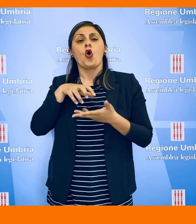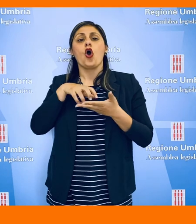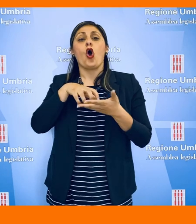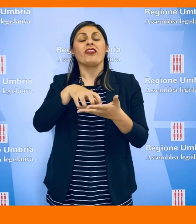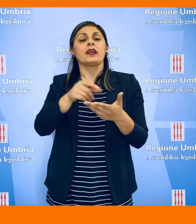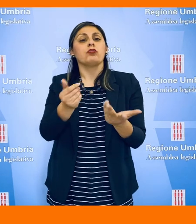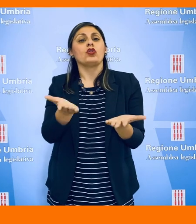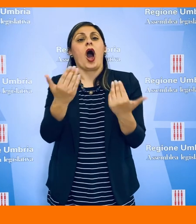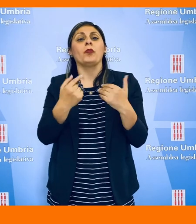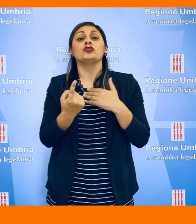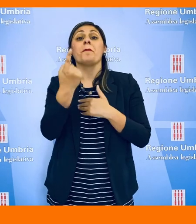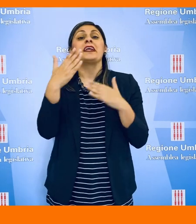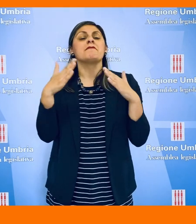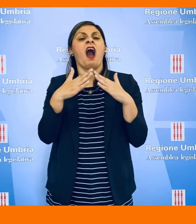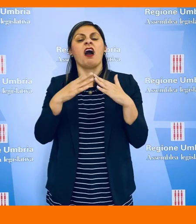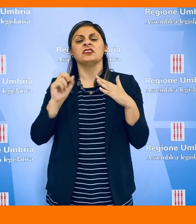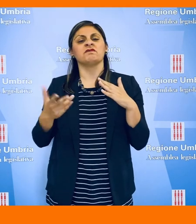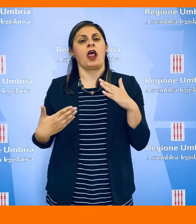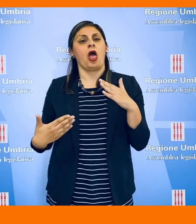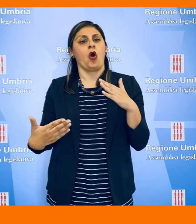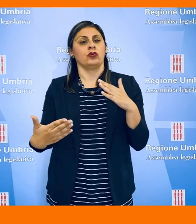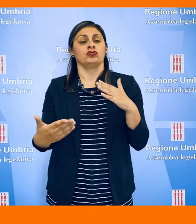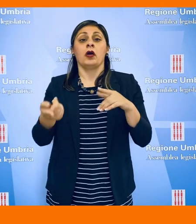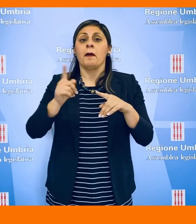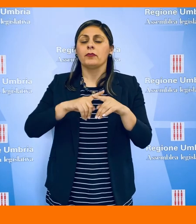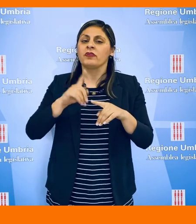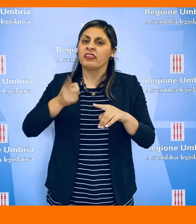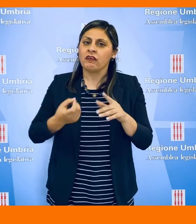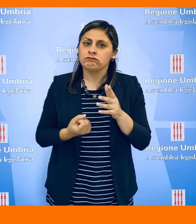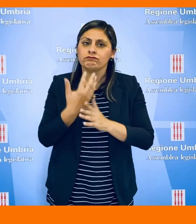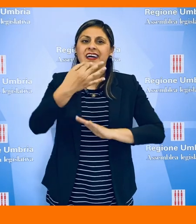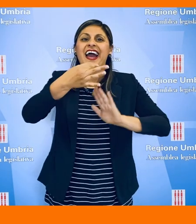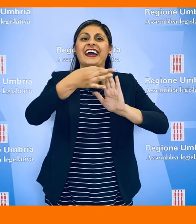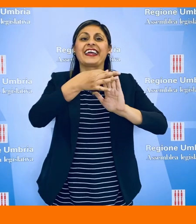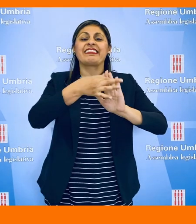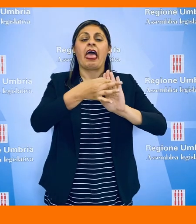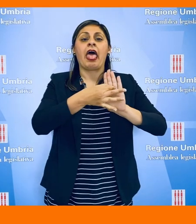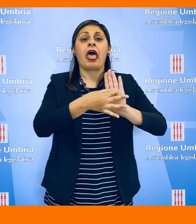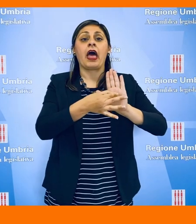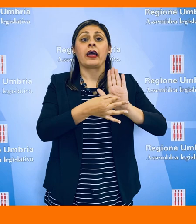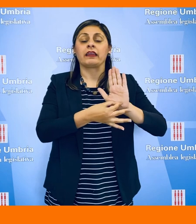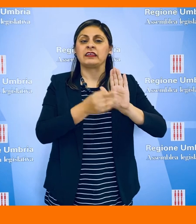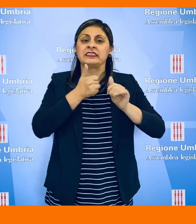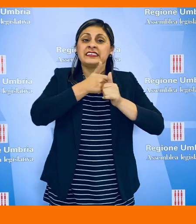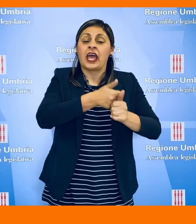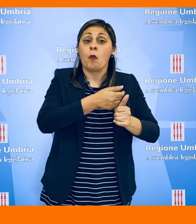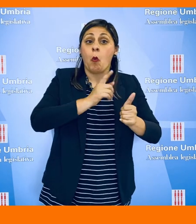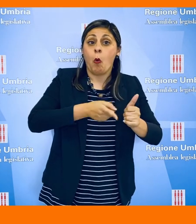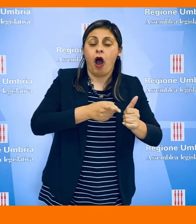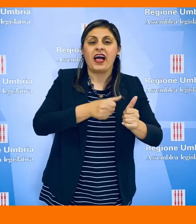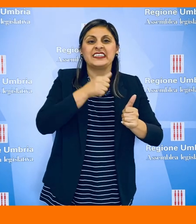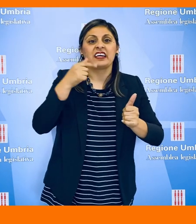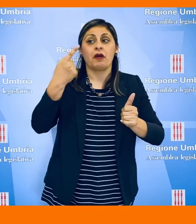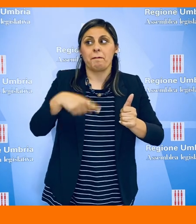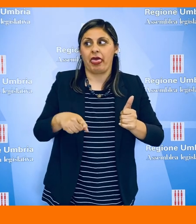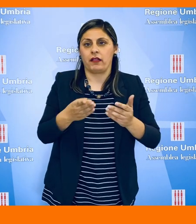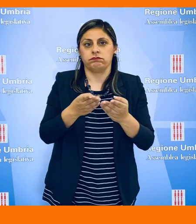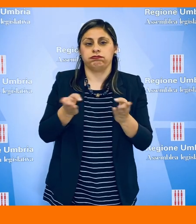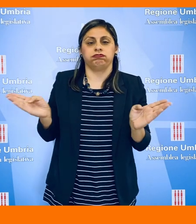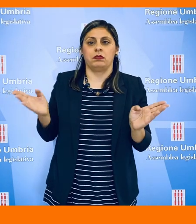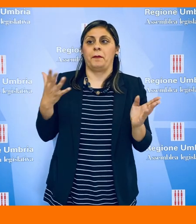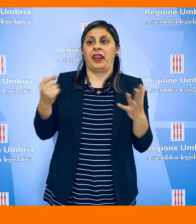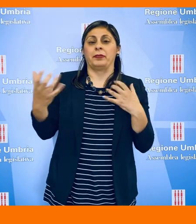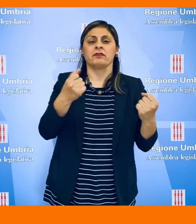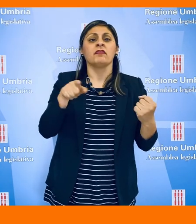bandi 2021 per i contributi all'acquisto della prima casa e stabilire i criteri che verranno adottati